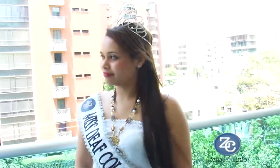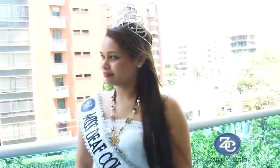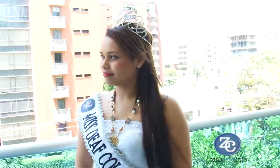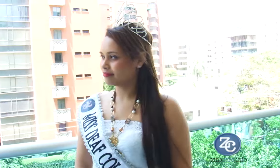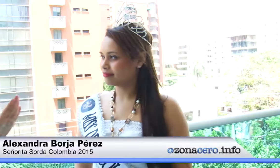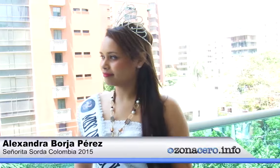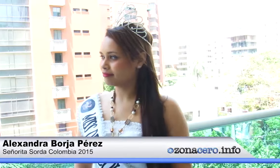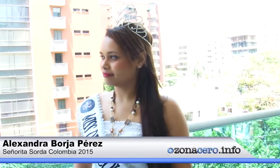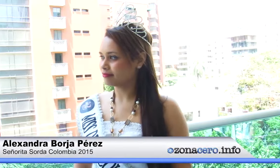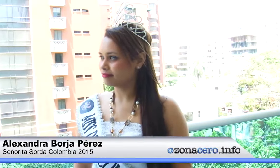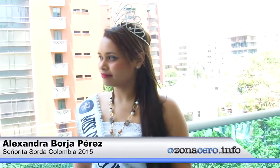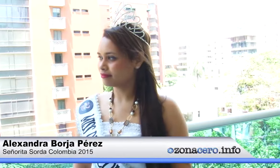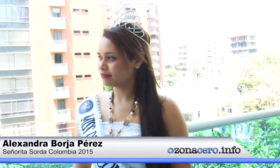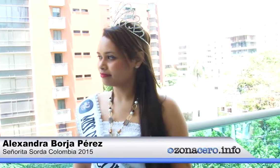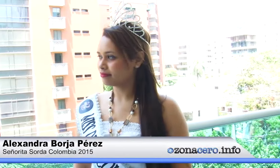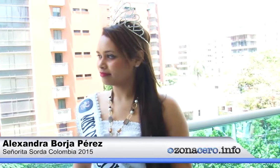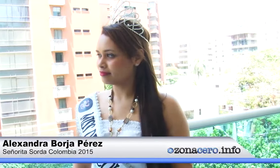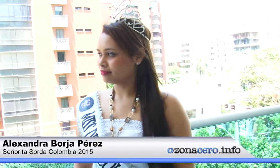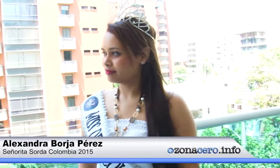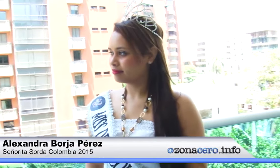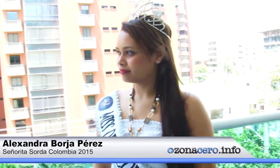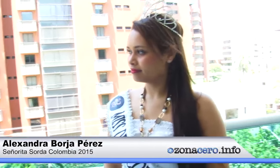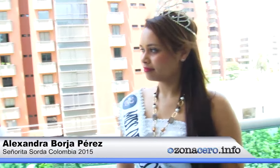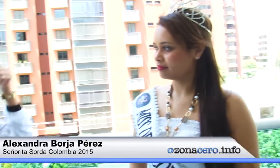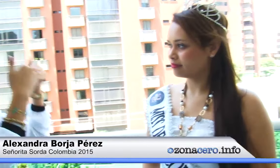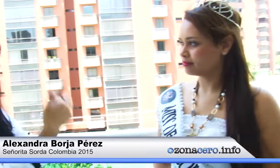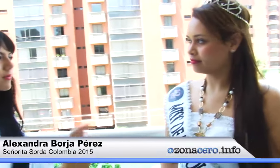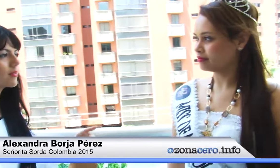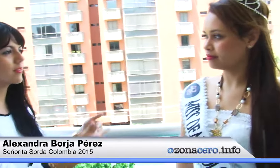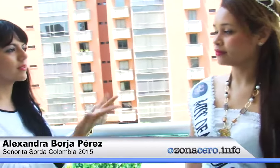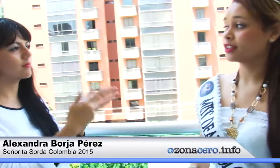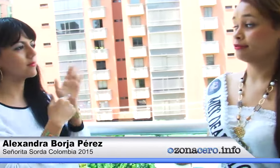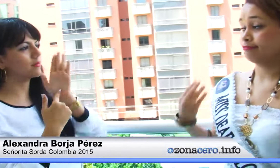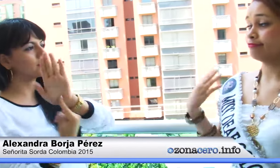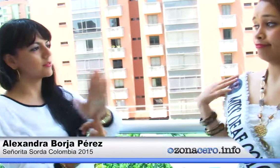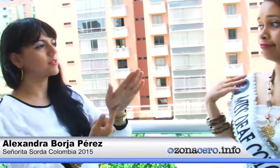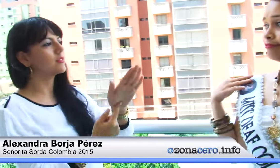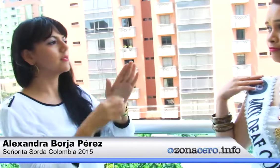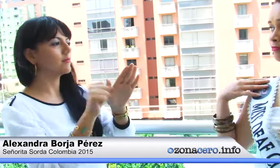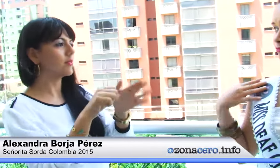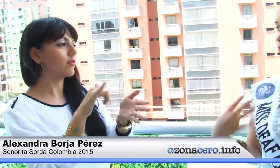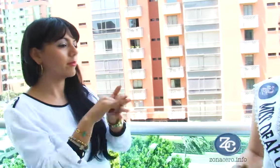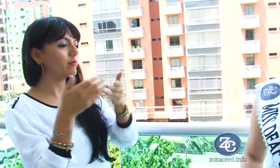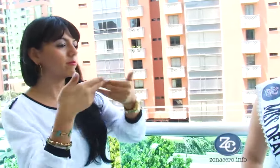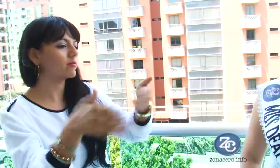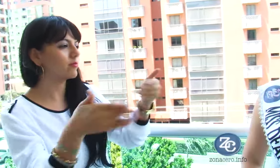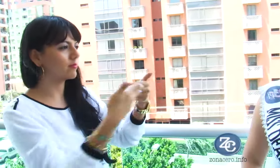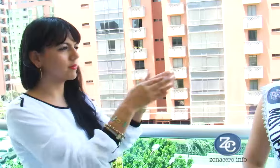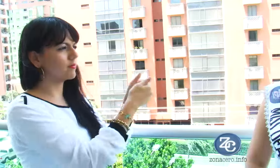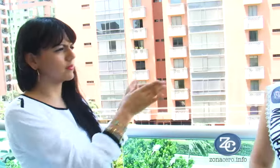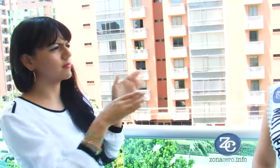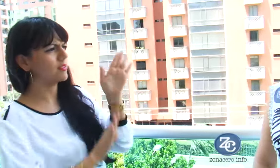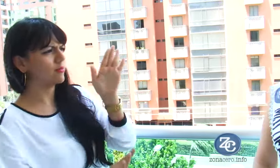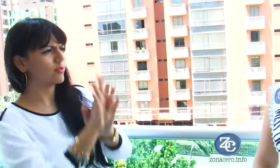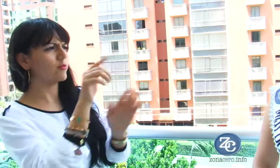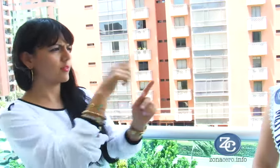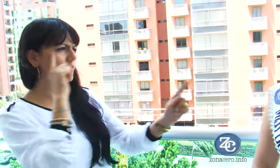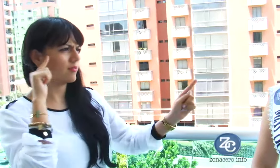las personas que tienen de pronto algún impedimento también pueden salir adelante y pueden ser alguien.